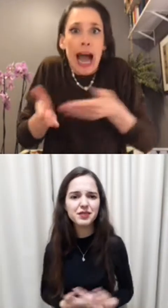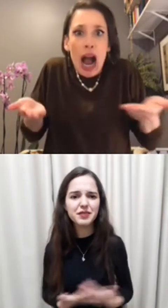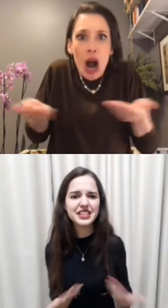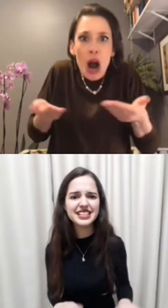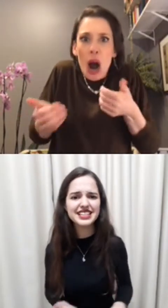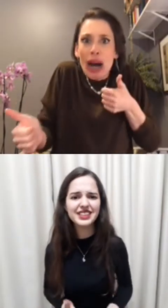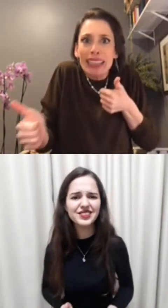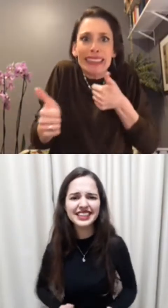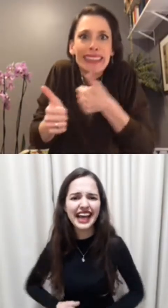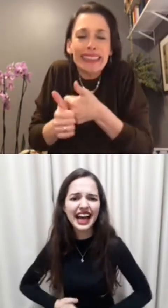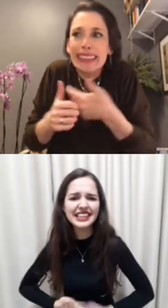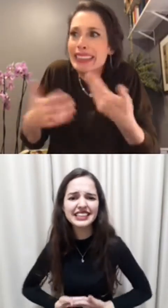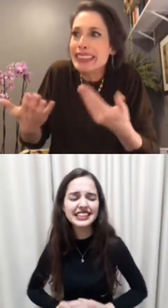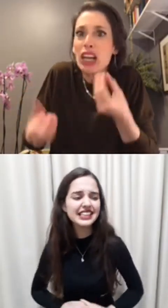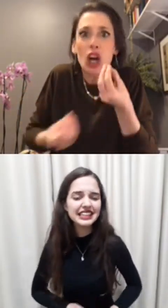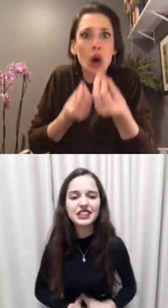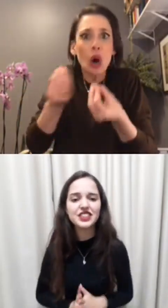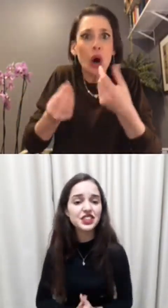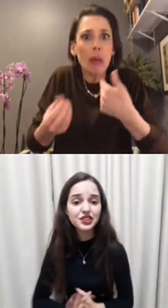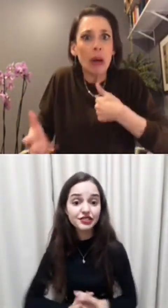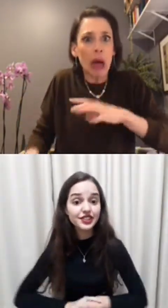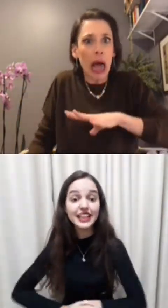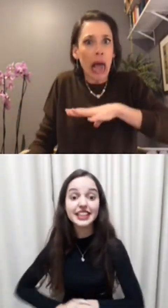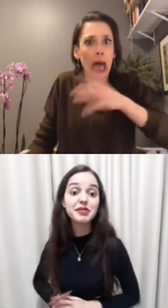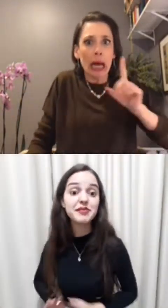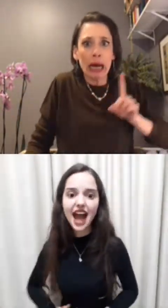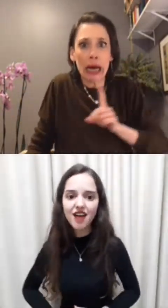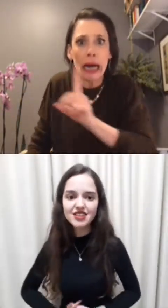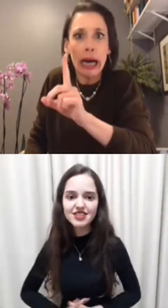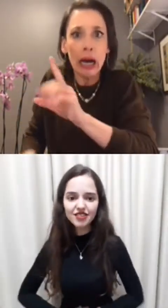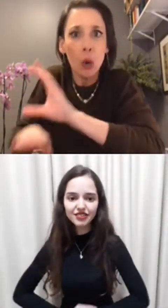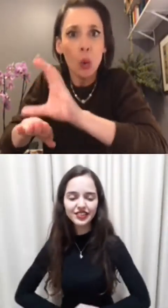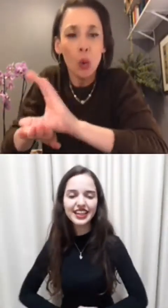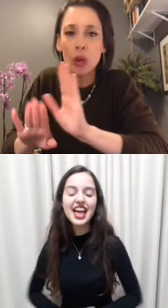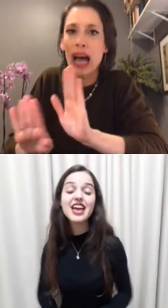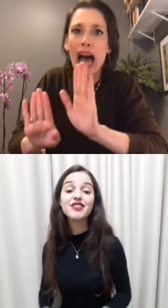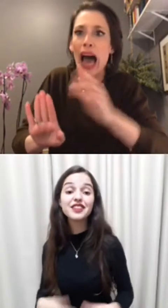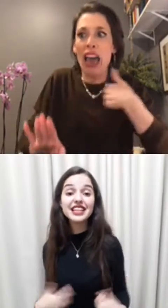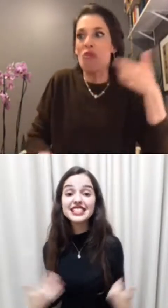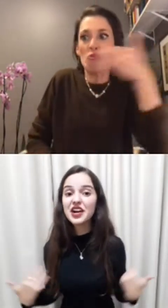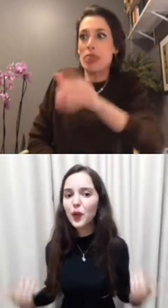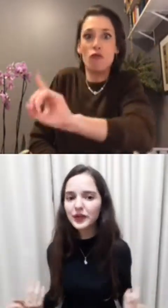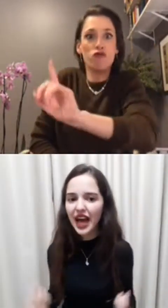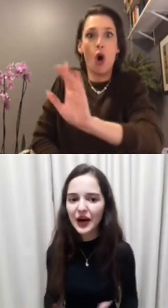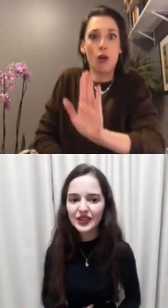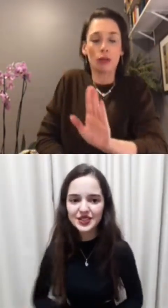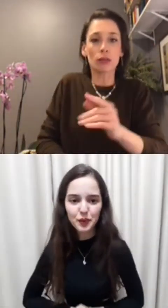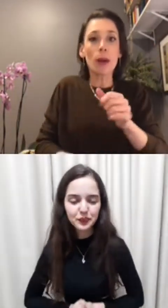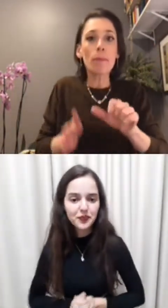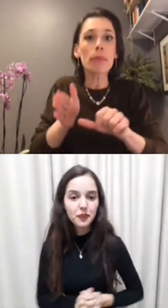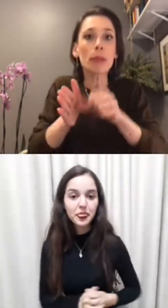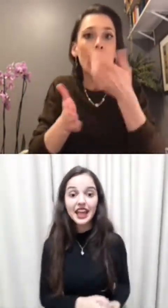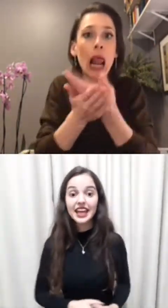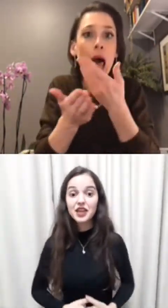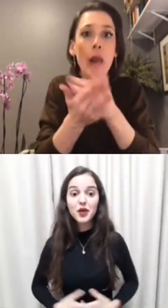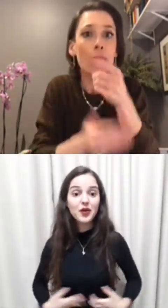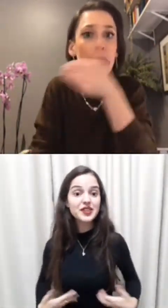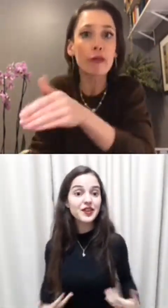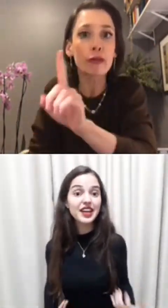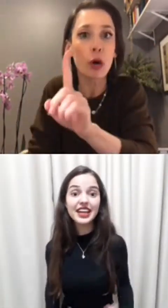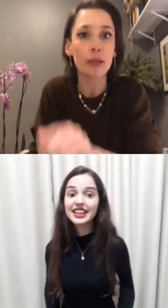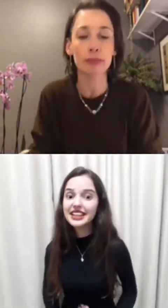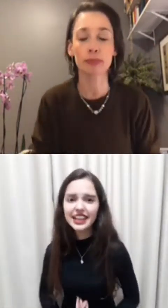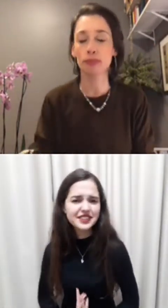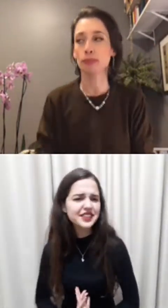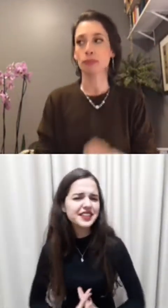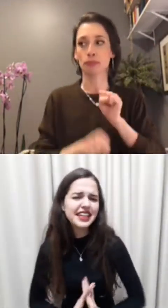vou aparecer assim do nada. Não, acho que eu não vou. Daí na primeira aula eu não fui. Eu fui na segunda aula só. E era uma coisa que eu